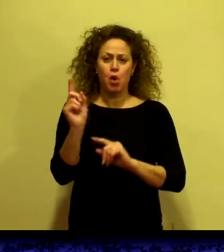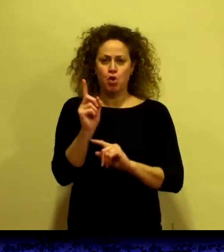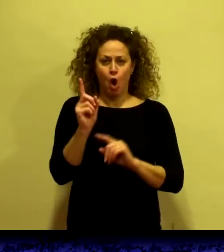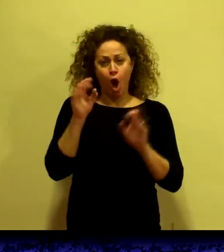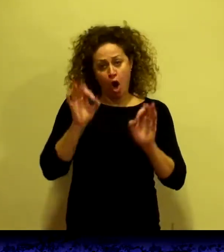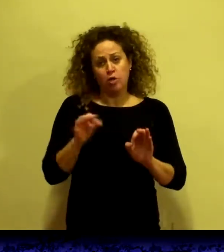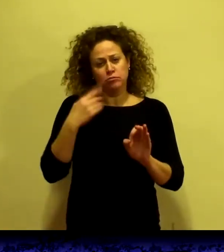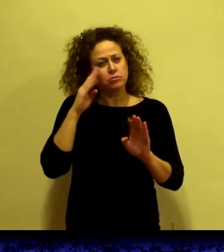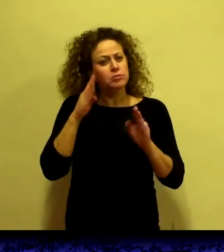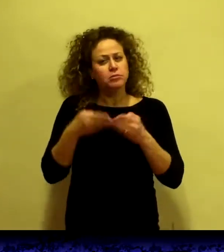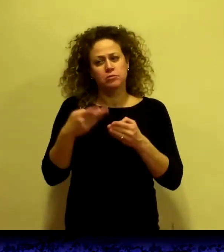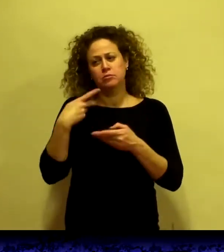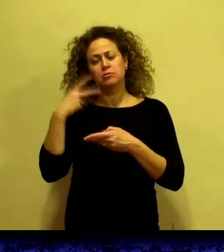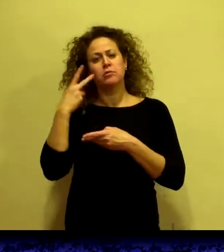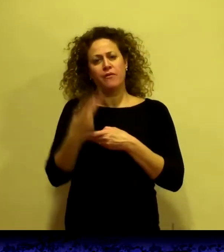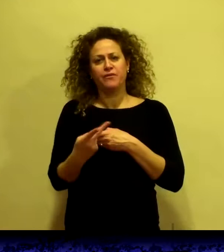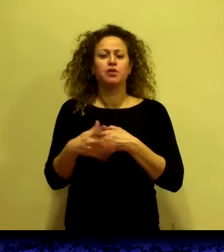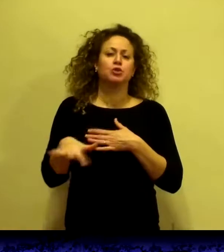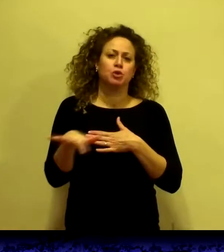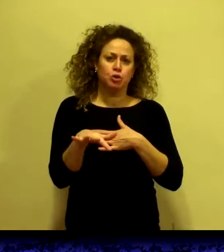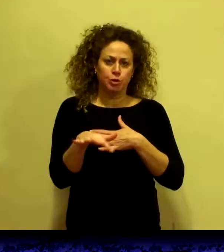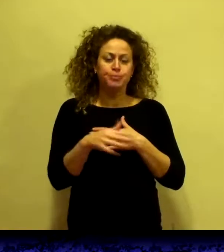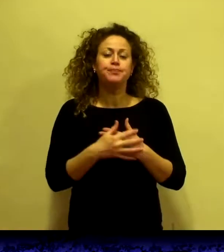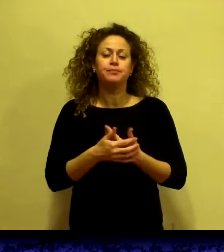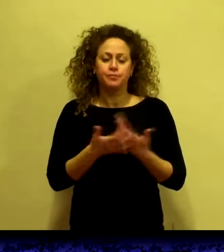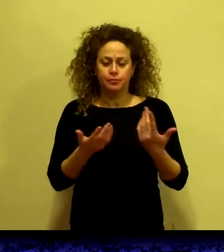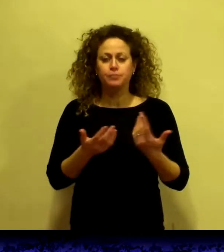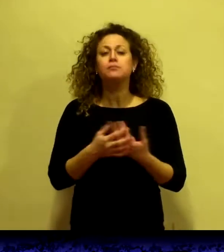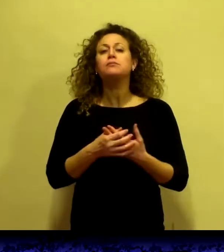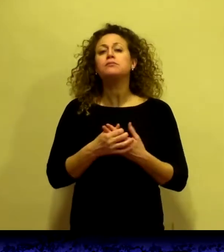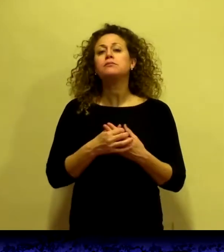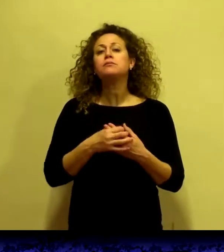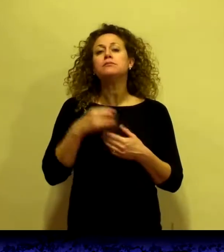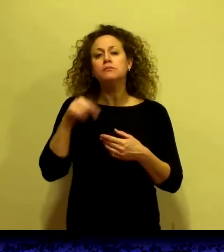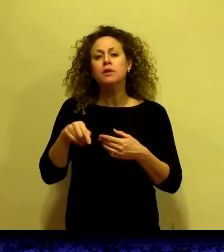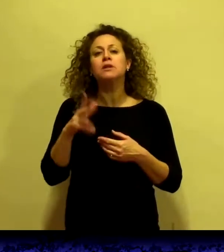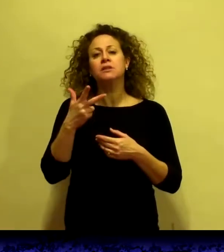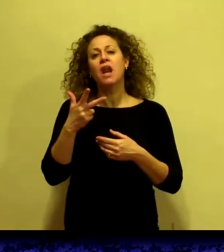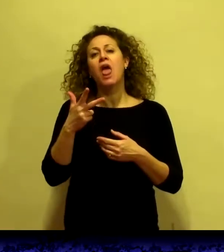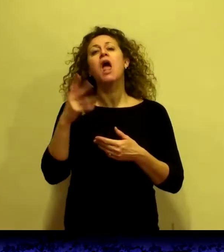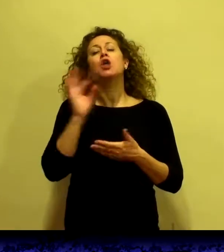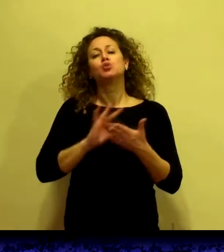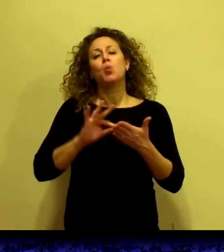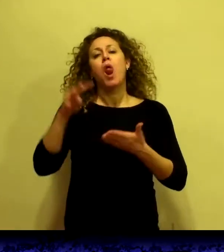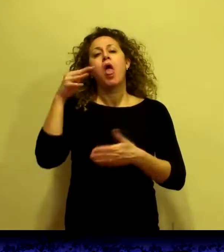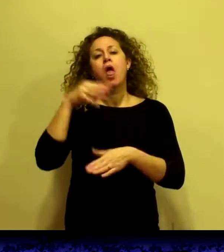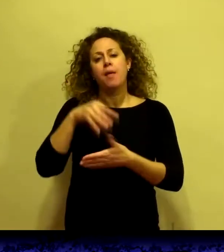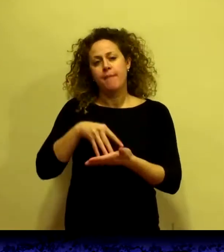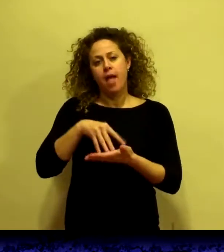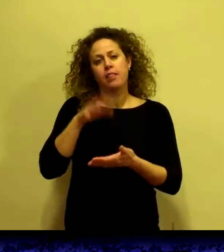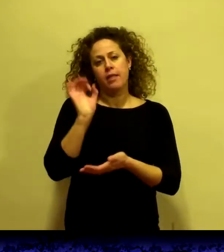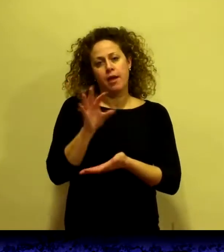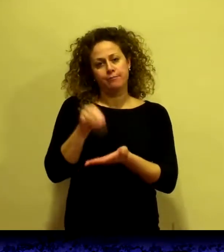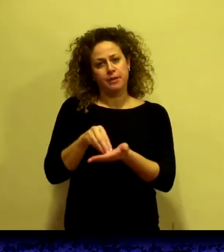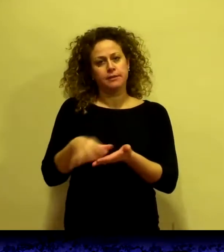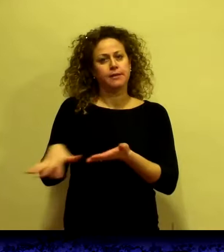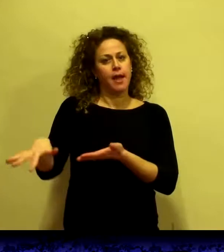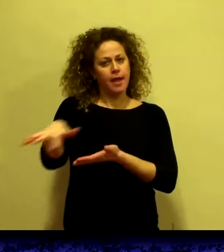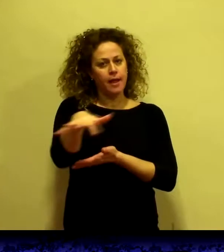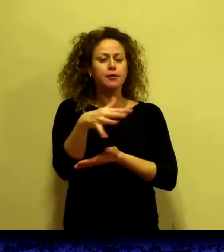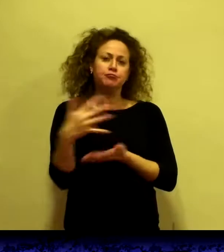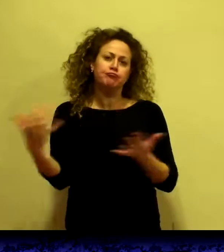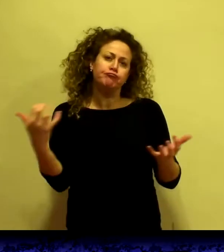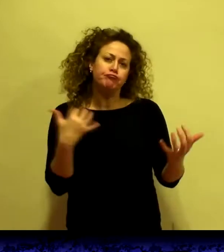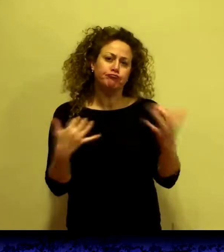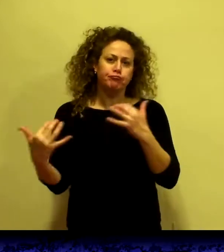Mica così. Siamo perché in fascia protetta, no? Possiamo dire. No, dico mica così perché giravano e hanno visto una